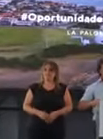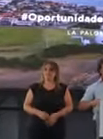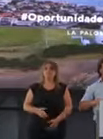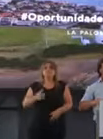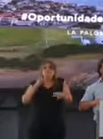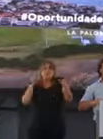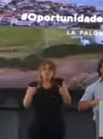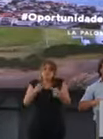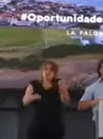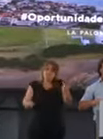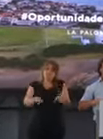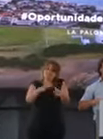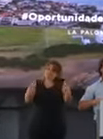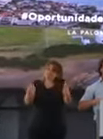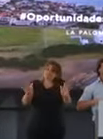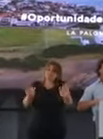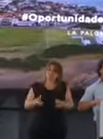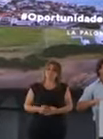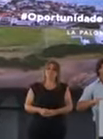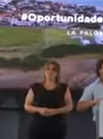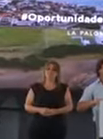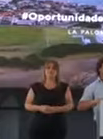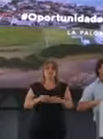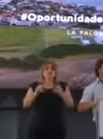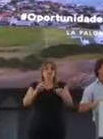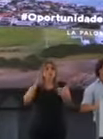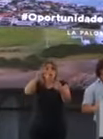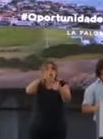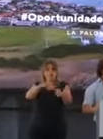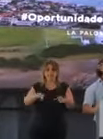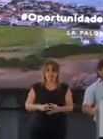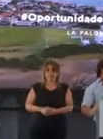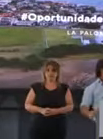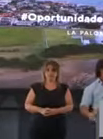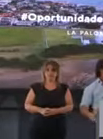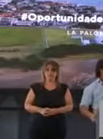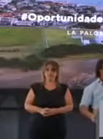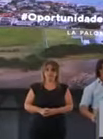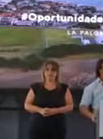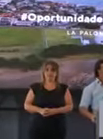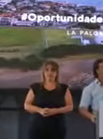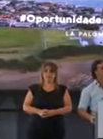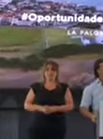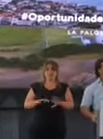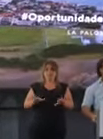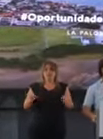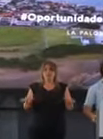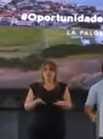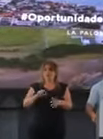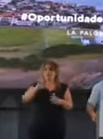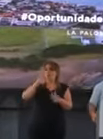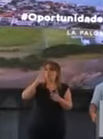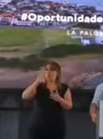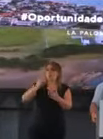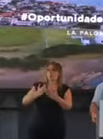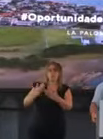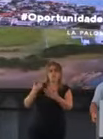Si hacemos las cosas bien. Y de eso se trata. De esto se han tratado estos